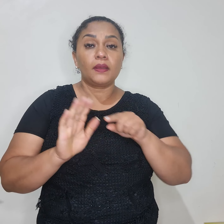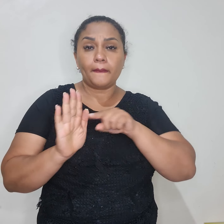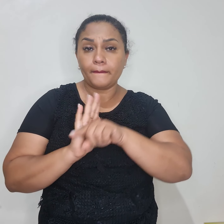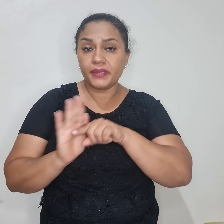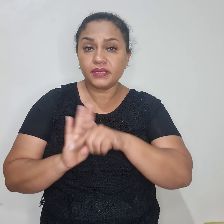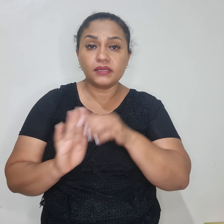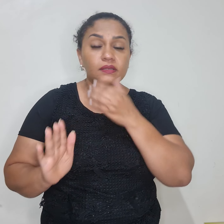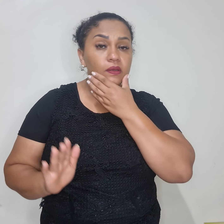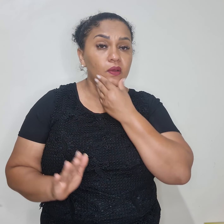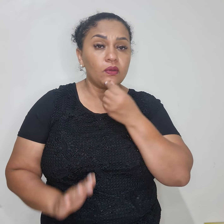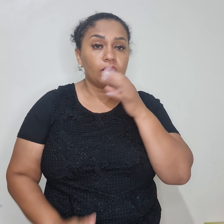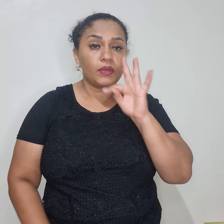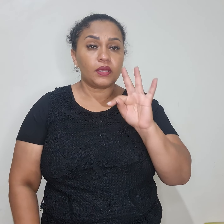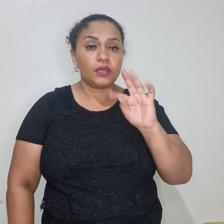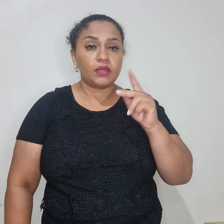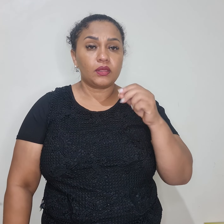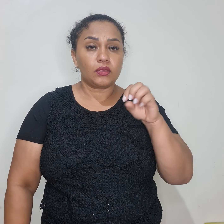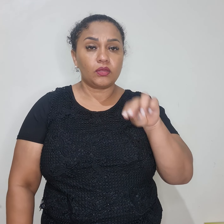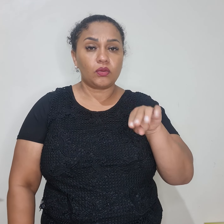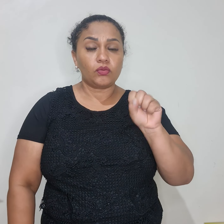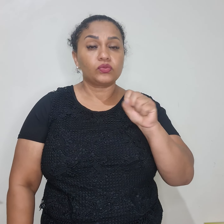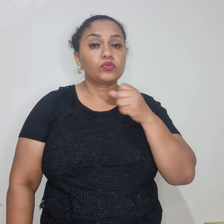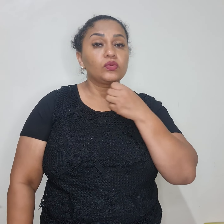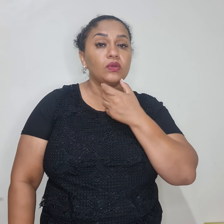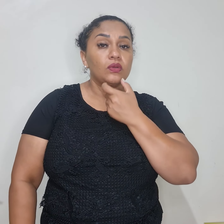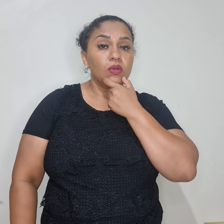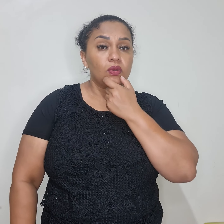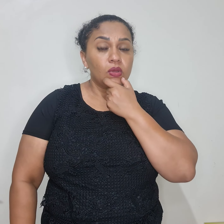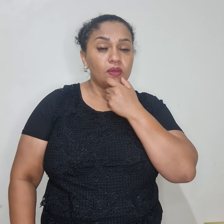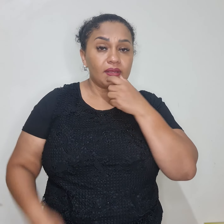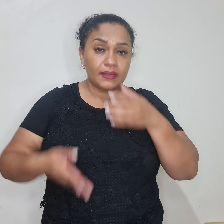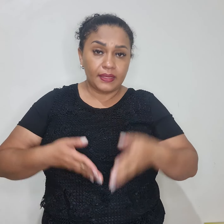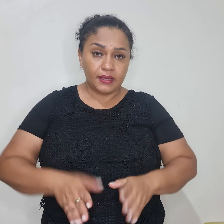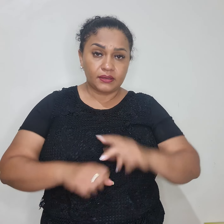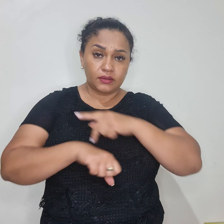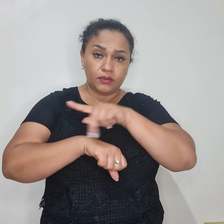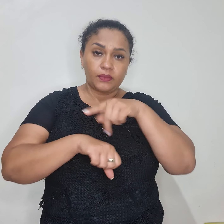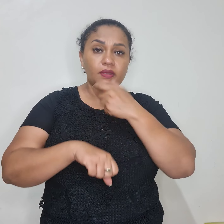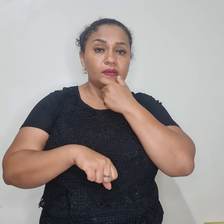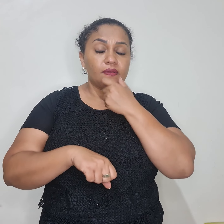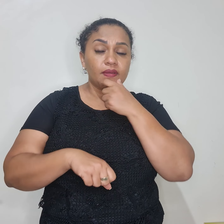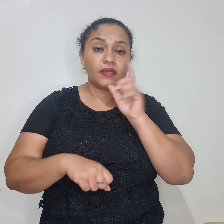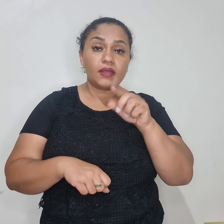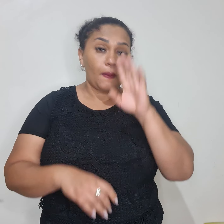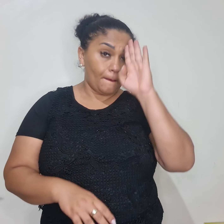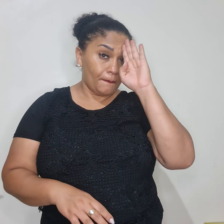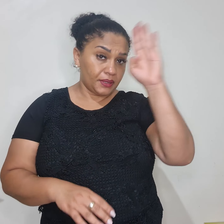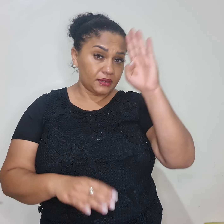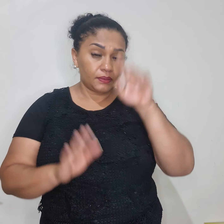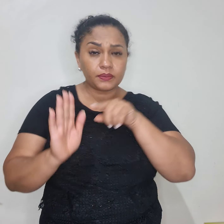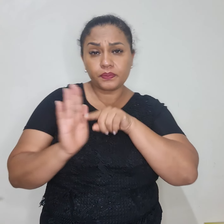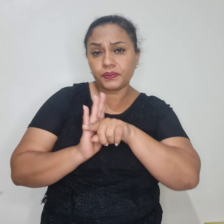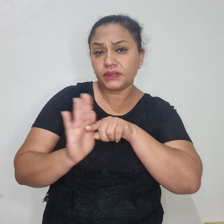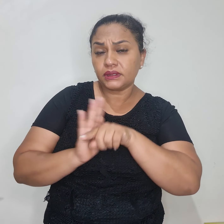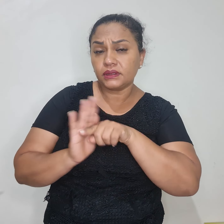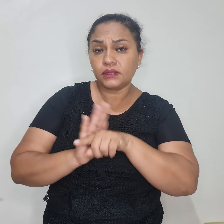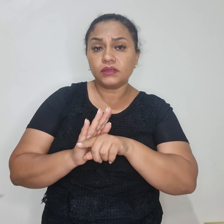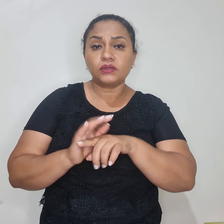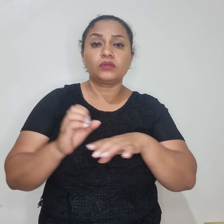inglês, nascido em 1856. O Thomson é considerado o pai do elétron. Ele que descobriu que o átomo possui cargas